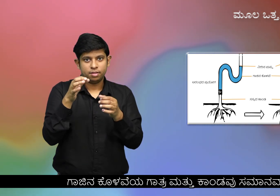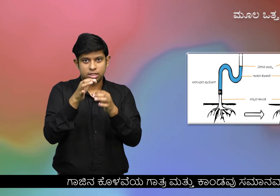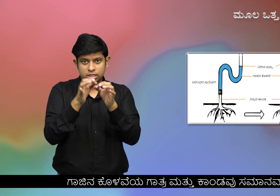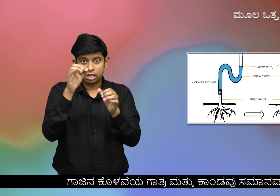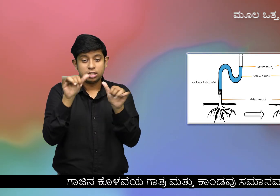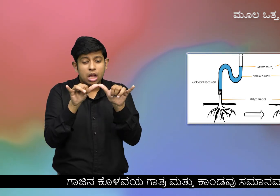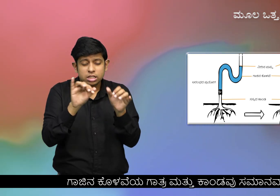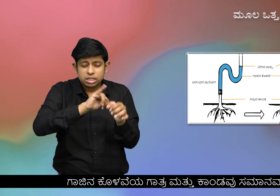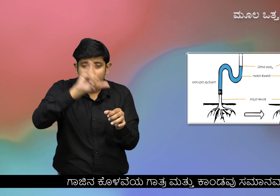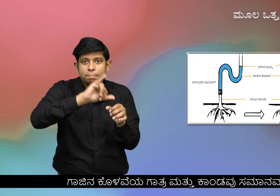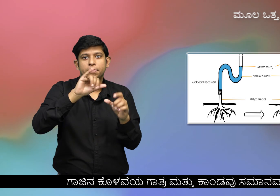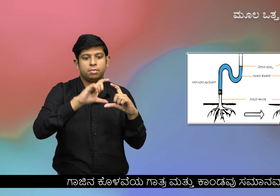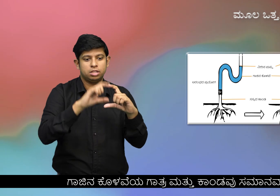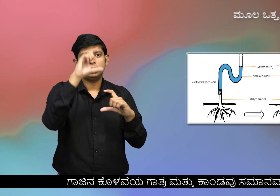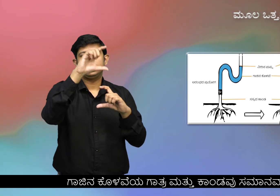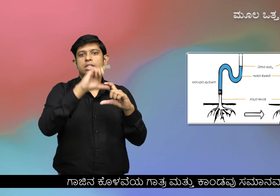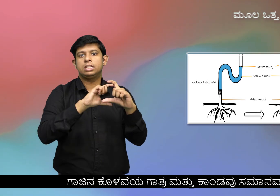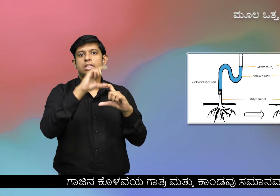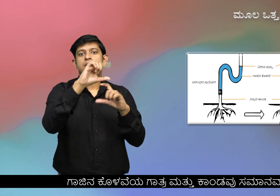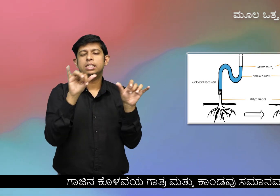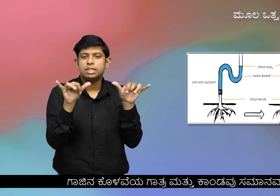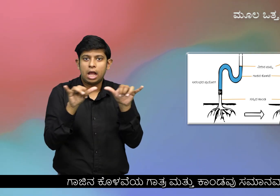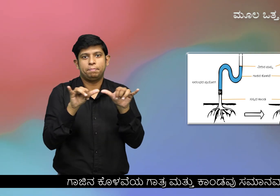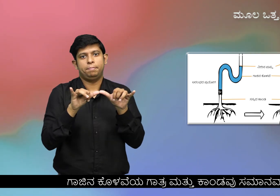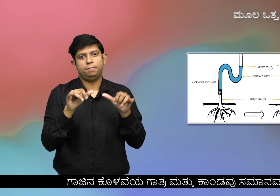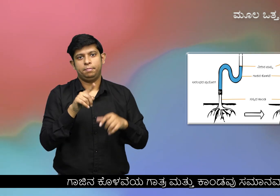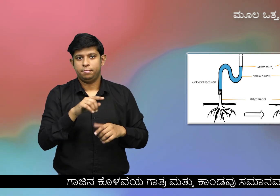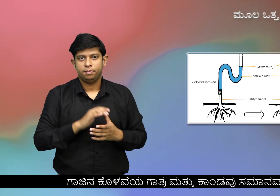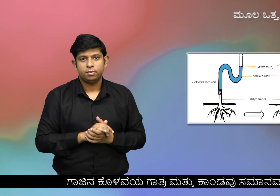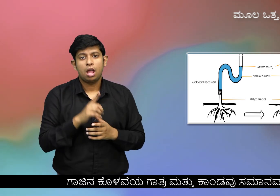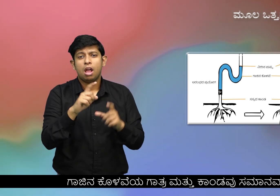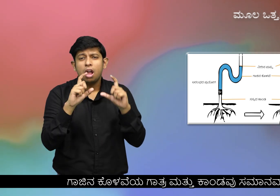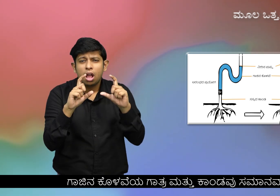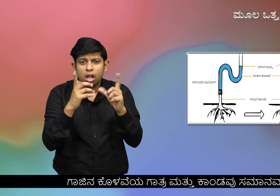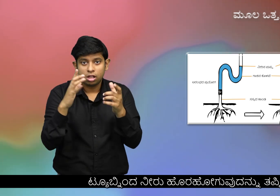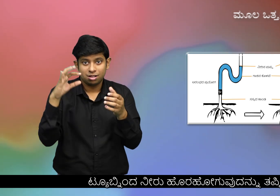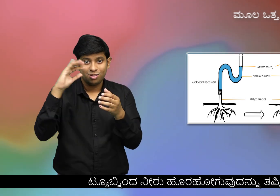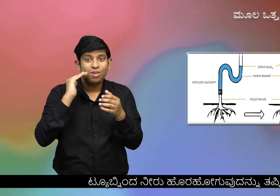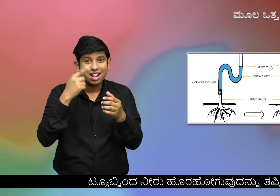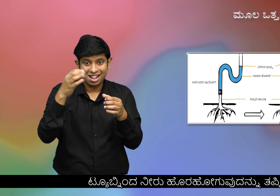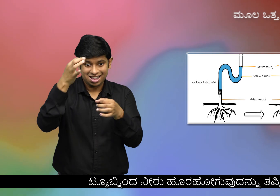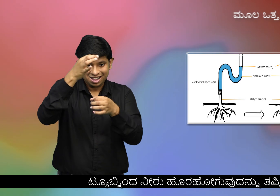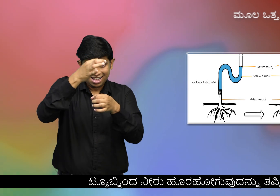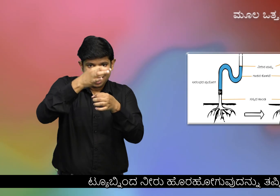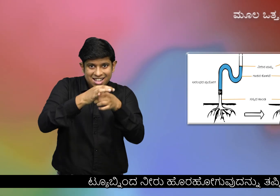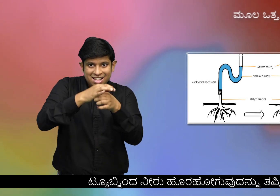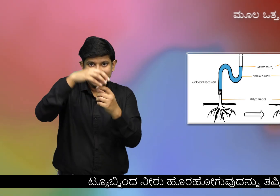ಗಾಜಿನ ಕೊಳವೆಯ ಗಾತ್ರ ಮತ್ತು ಕಾಂಡವು ಸಮಾನವಾಗಿರಬೇಕು. ಟ್ಯೂಬ್ನಿಂದ ನೀರು